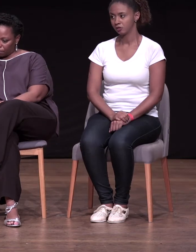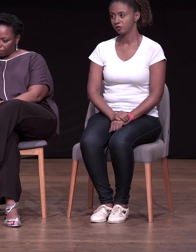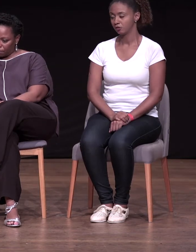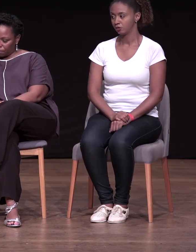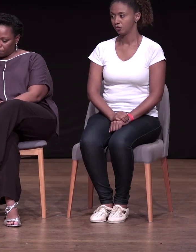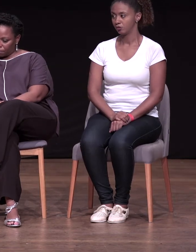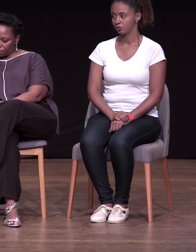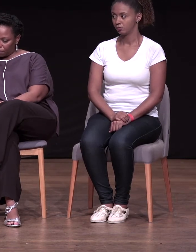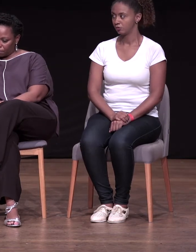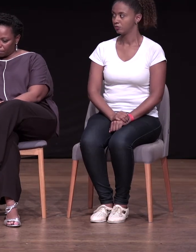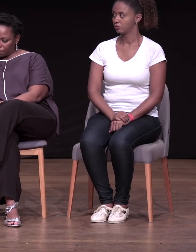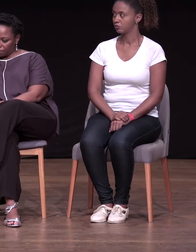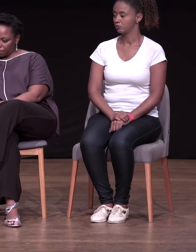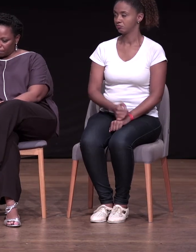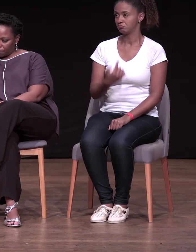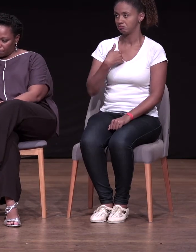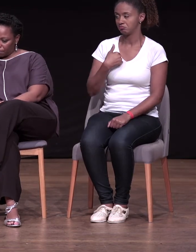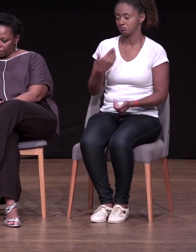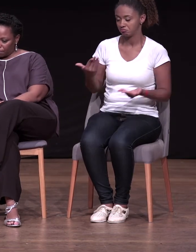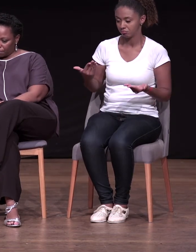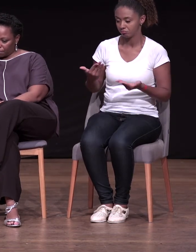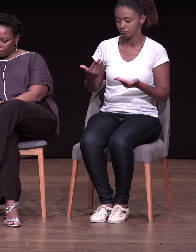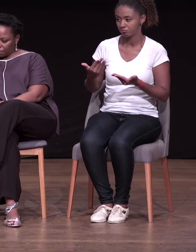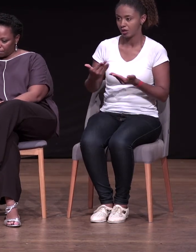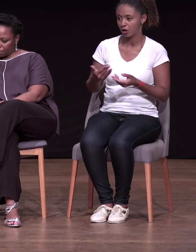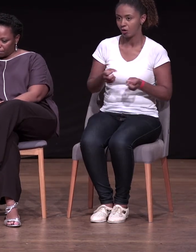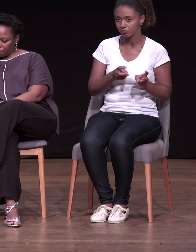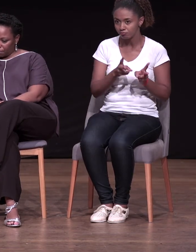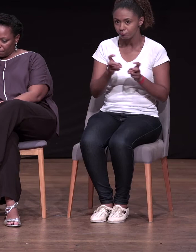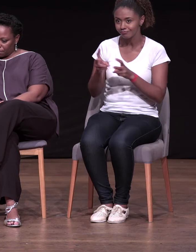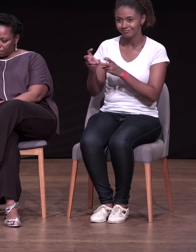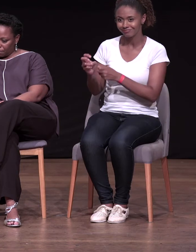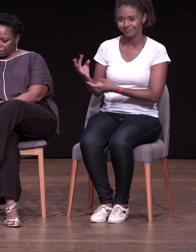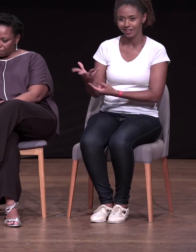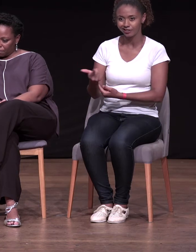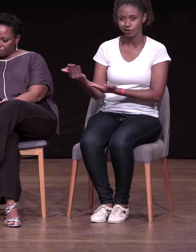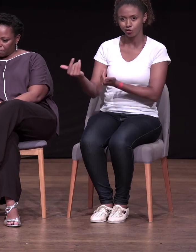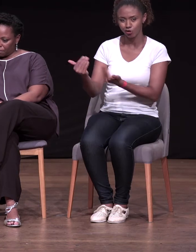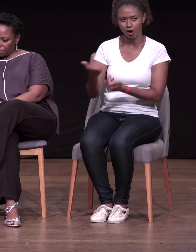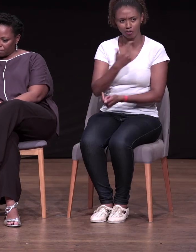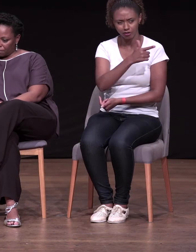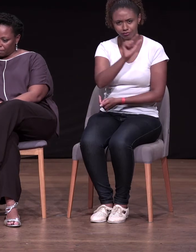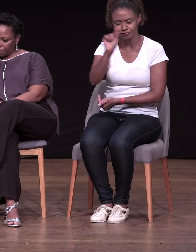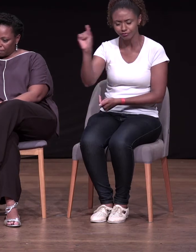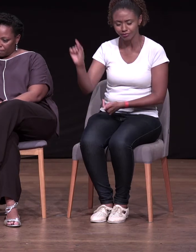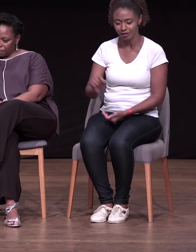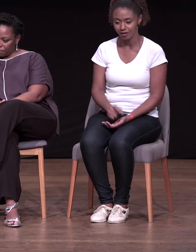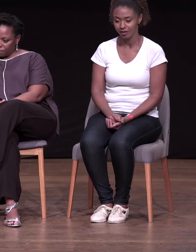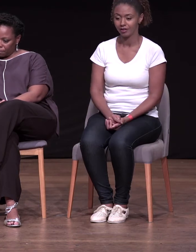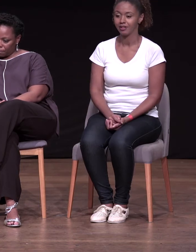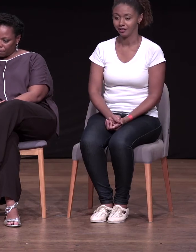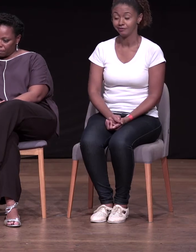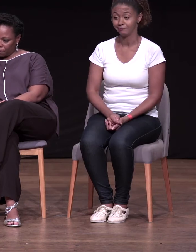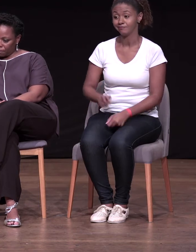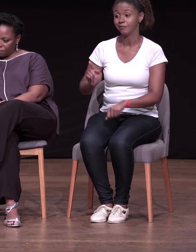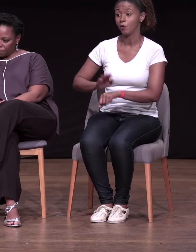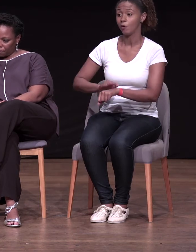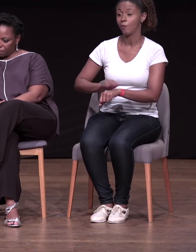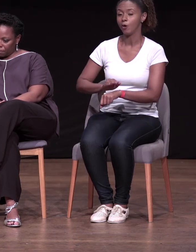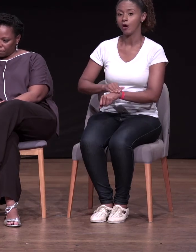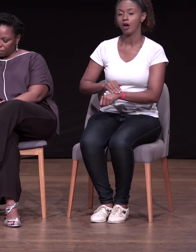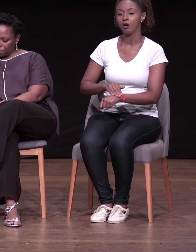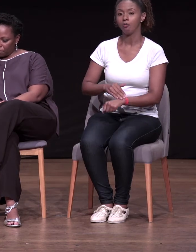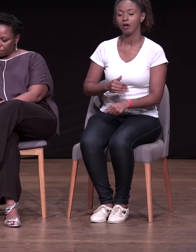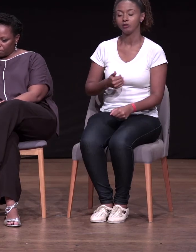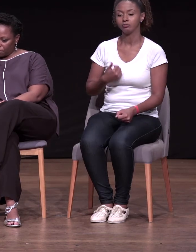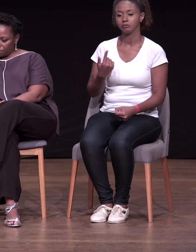do que eu tenho aproximado agora dos jovens artistas, como eu, outros artistas e tudo mais, é um momento que a gente começa a se